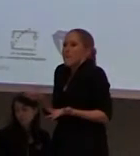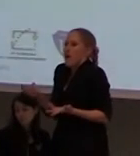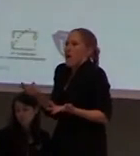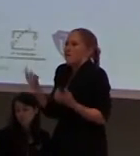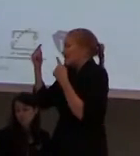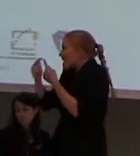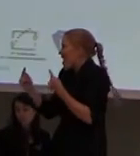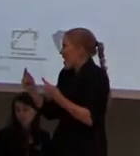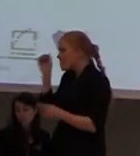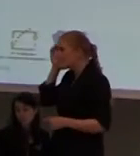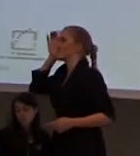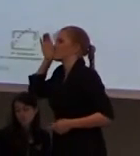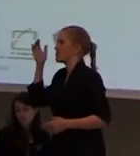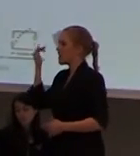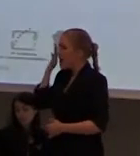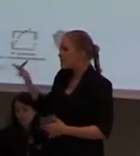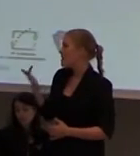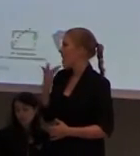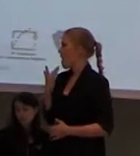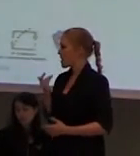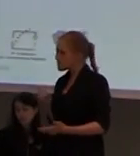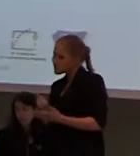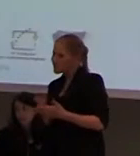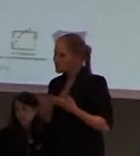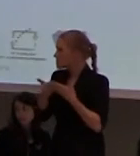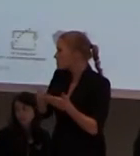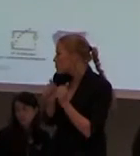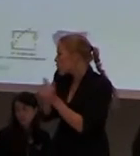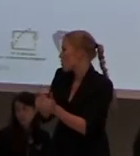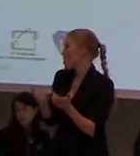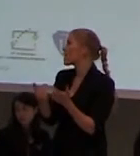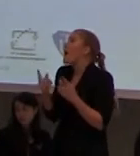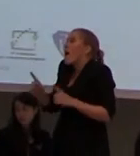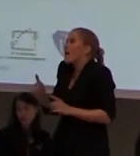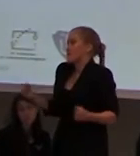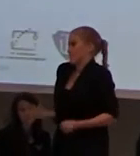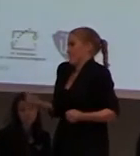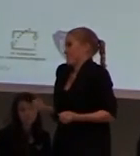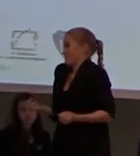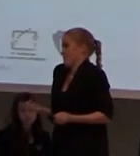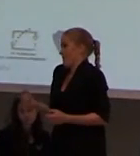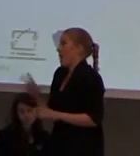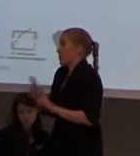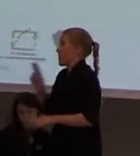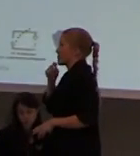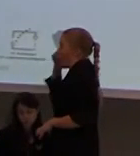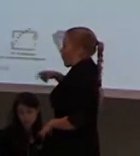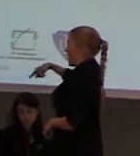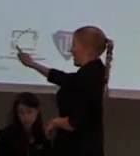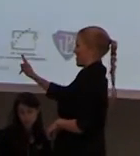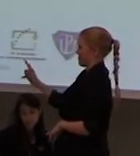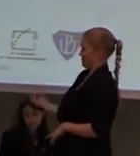říkají, s nima jdu kapel jucha, dávám čapku, klobouk dolů za to, že v podstatě s těmi dětmi